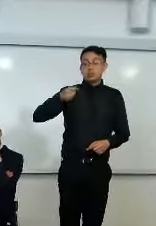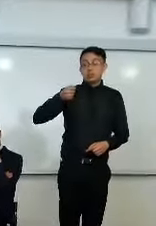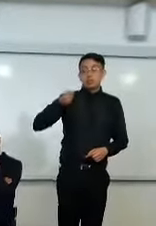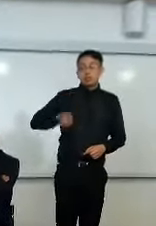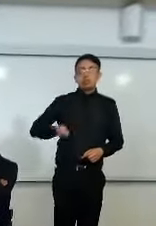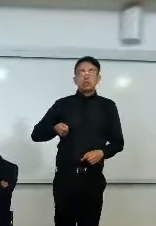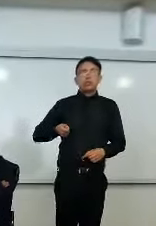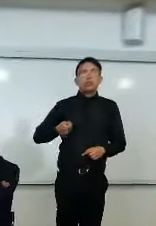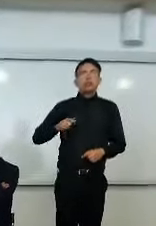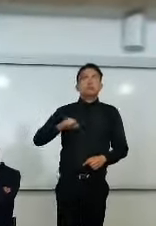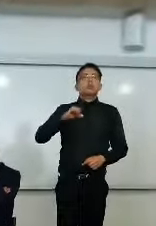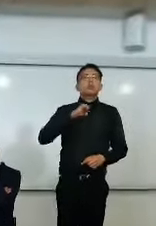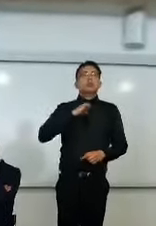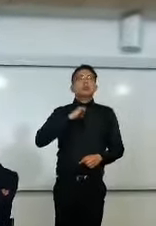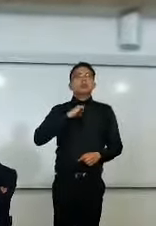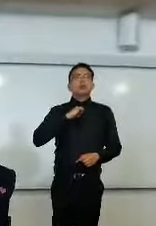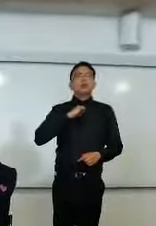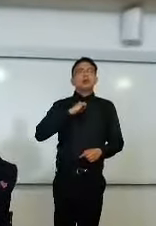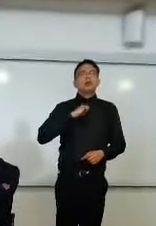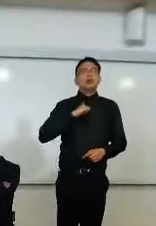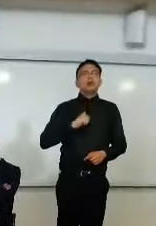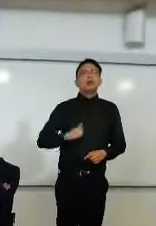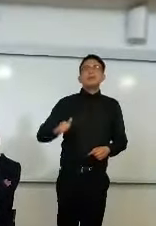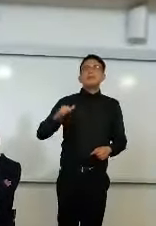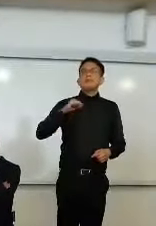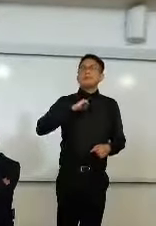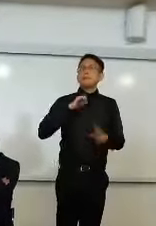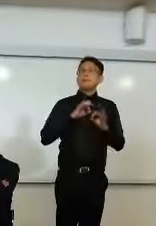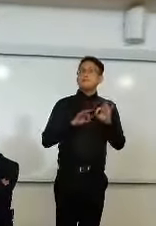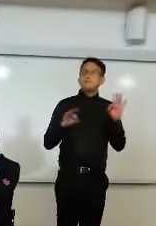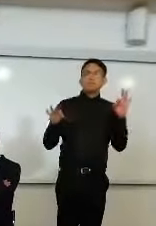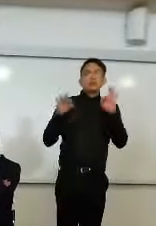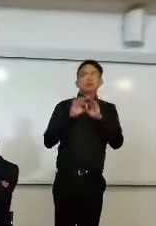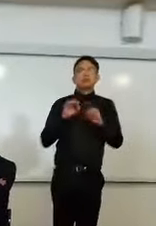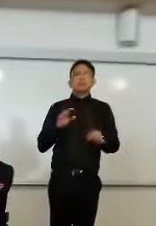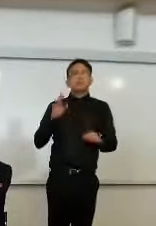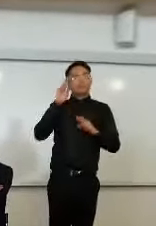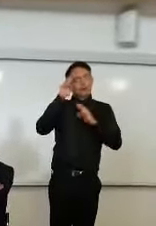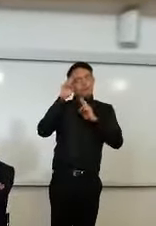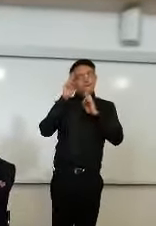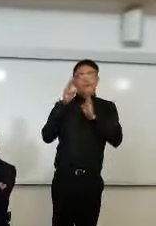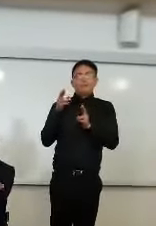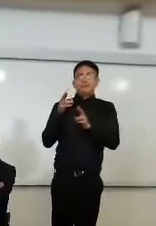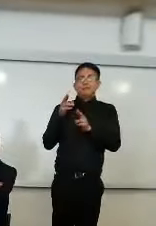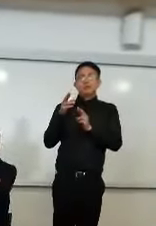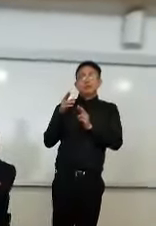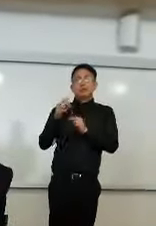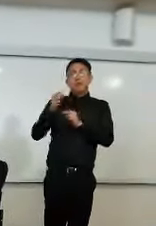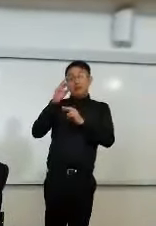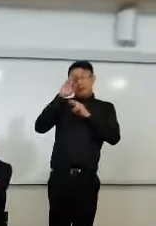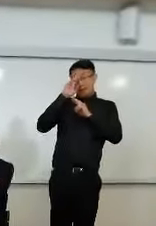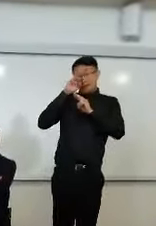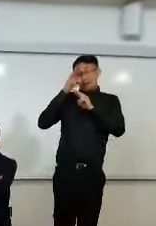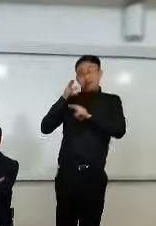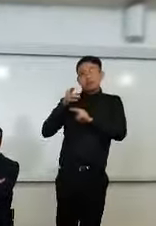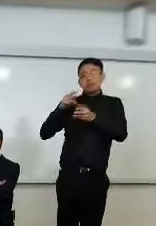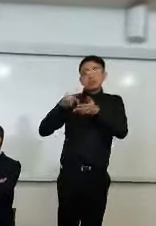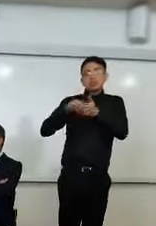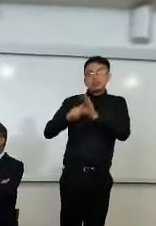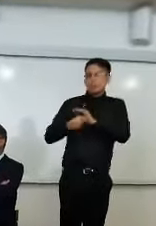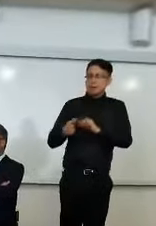capacidad jurídica de las personas acá, en la resolución. Y el reconocerla es partir del hecho de que usted,